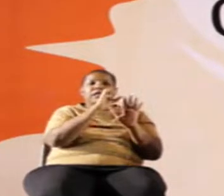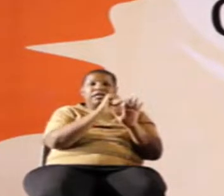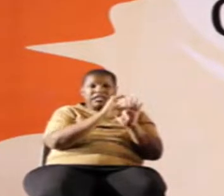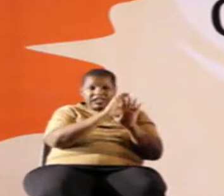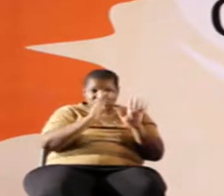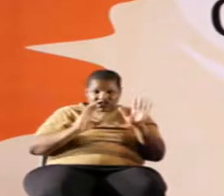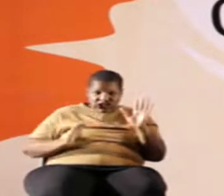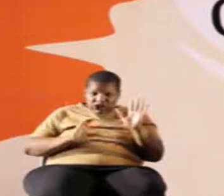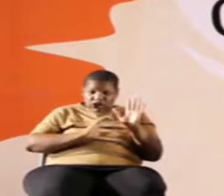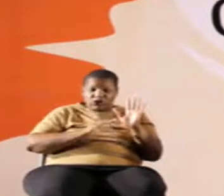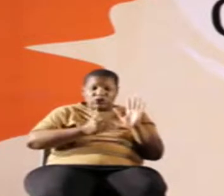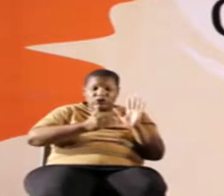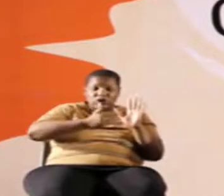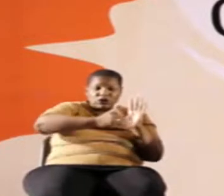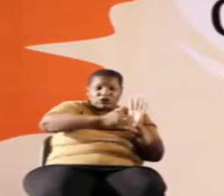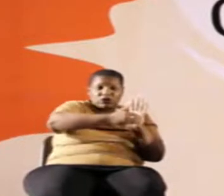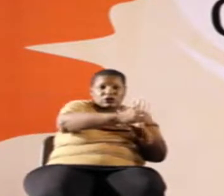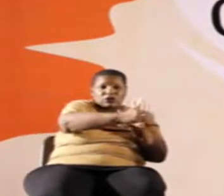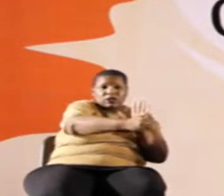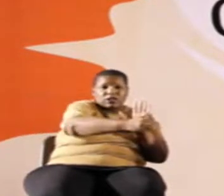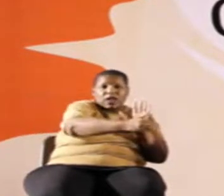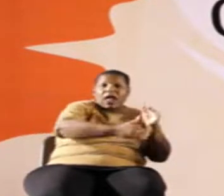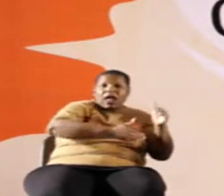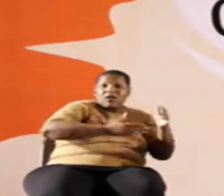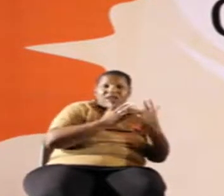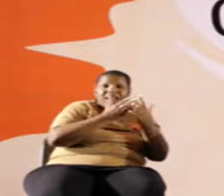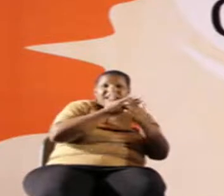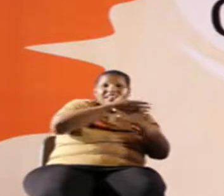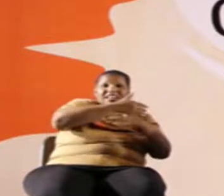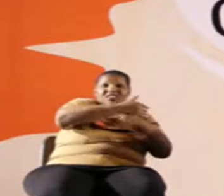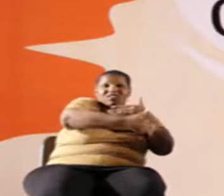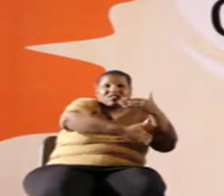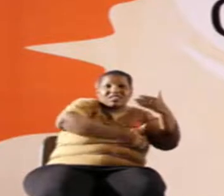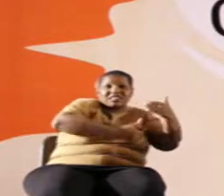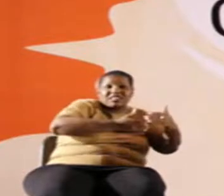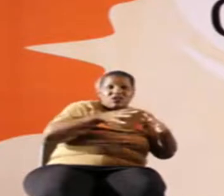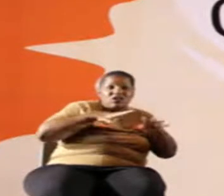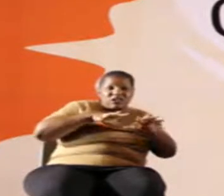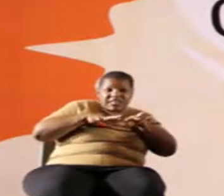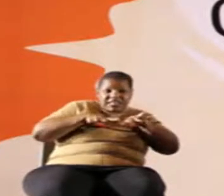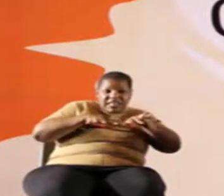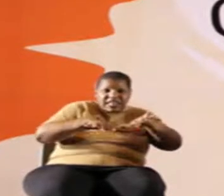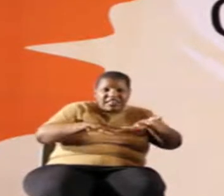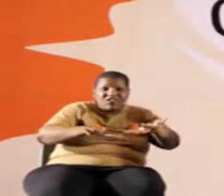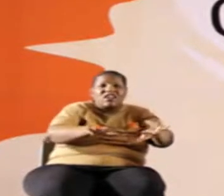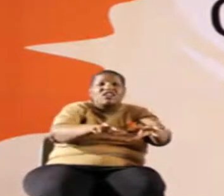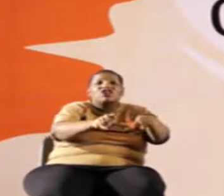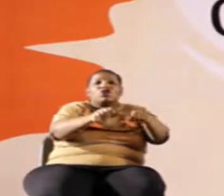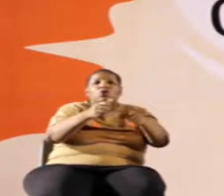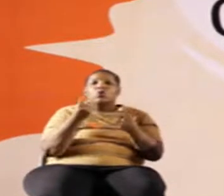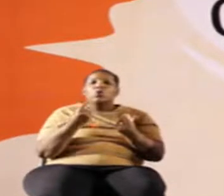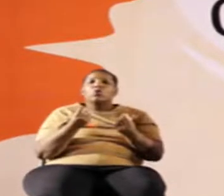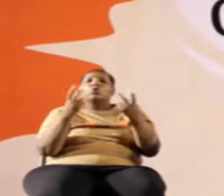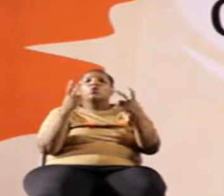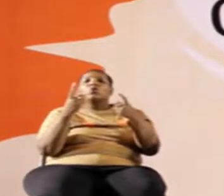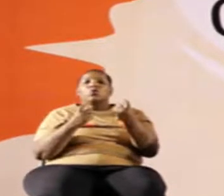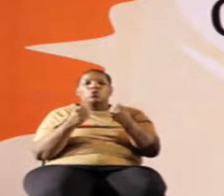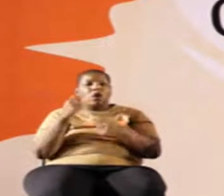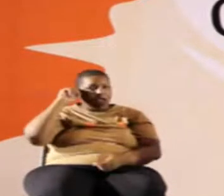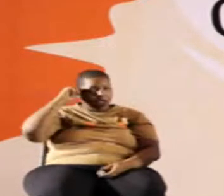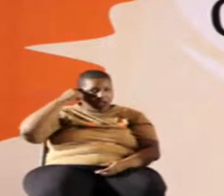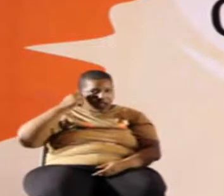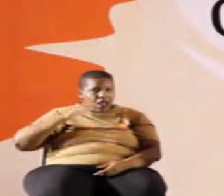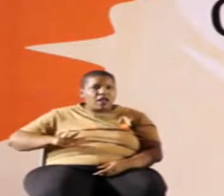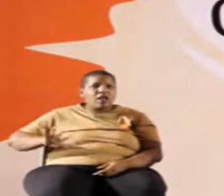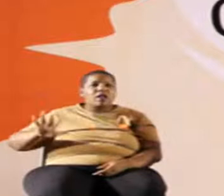Cristo, e foi assim, foi atravessando os séculos da invasão mercantilista do continente africano e do